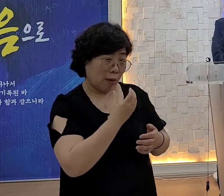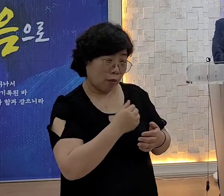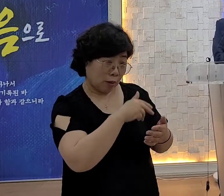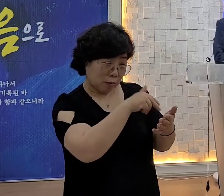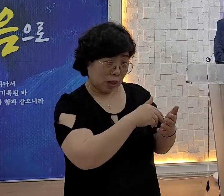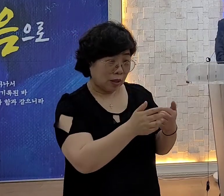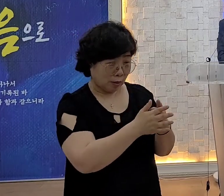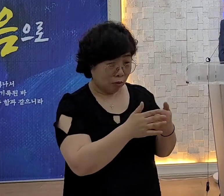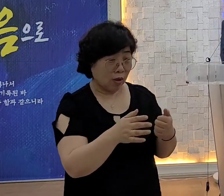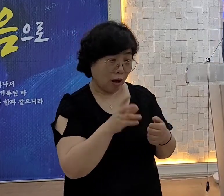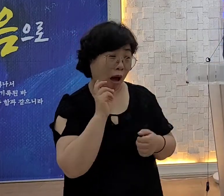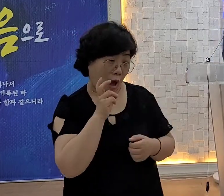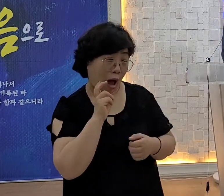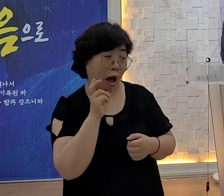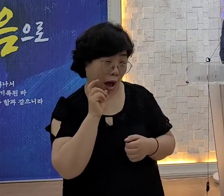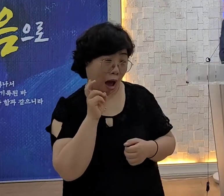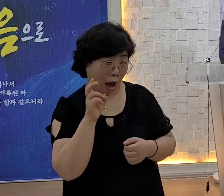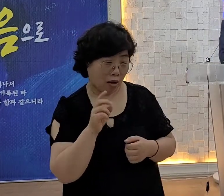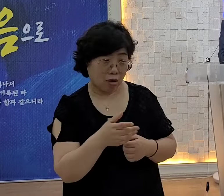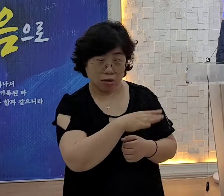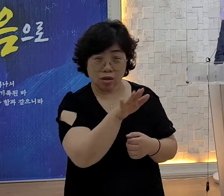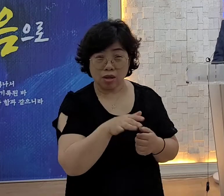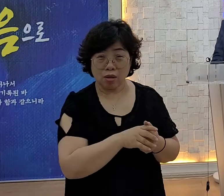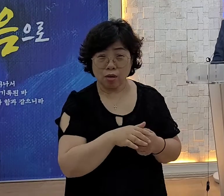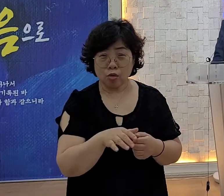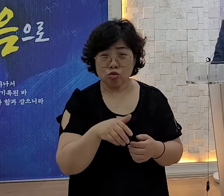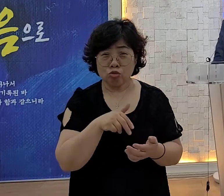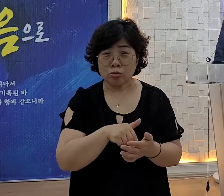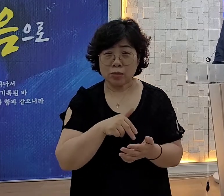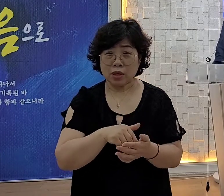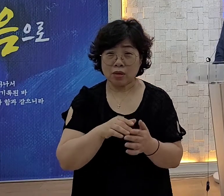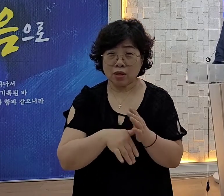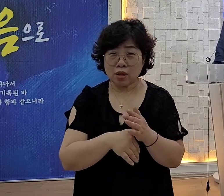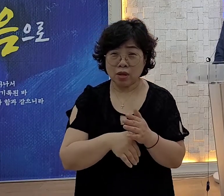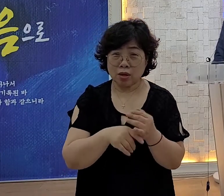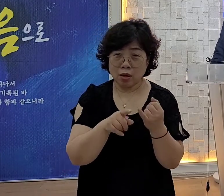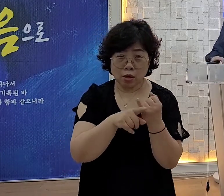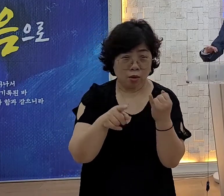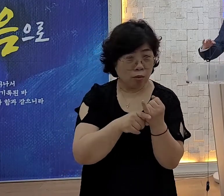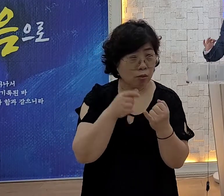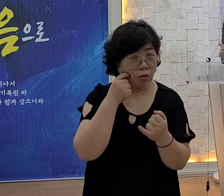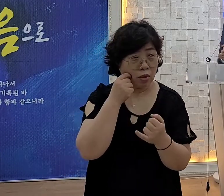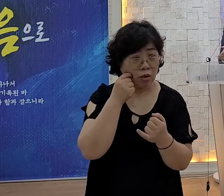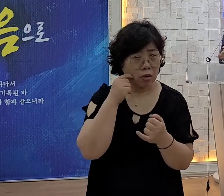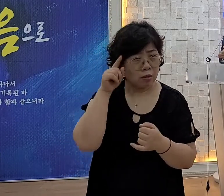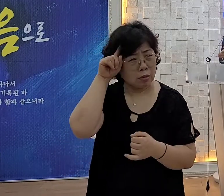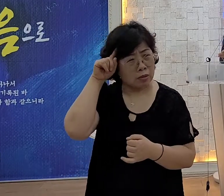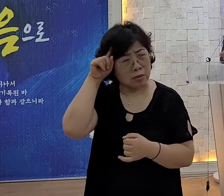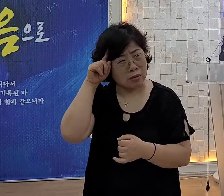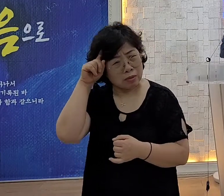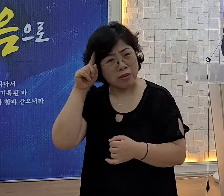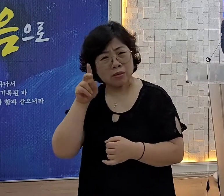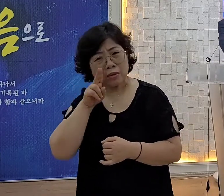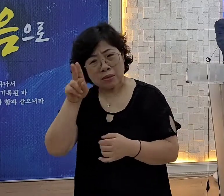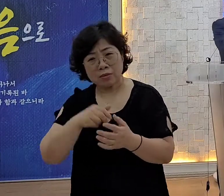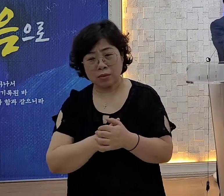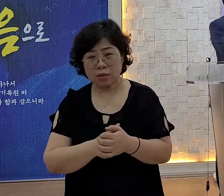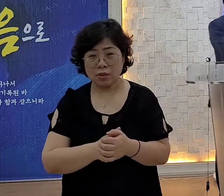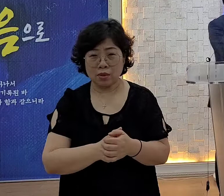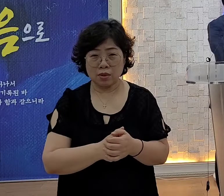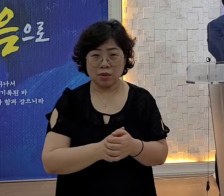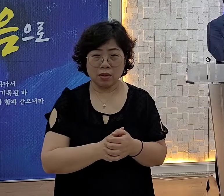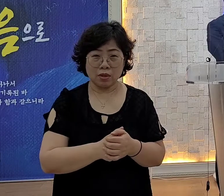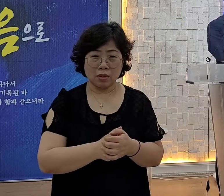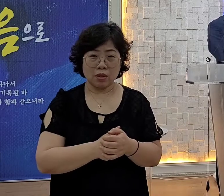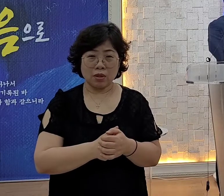내 얘기면요. 여러분 아이를 못 가지는 가정에 그 아이가 얼마나 스트레스예요. 그래서 온갖 방법을 다 해봅니다. 마지막에